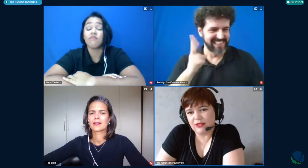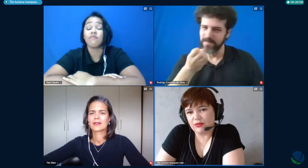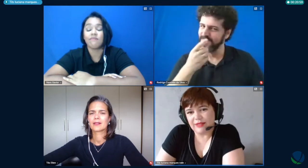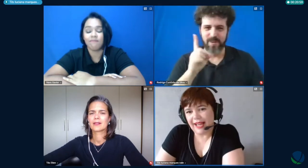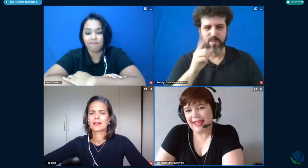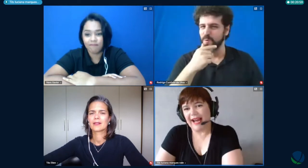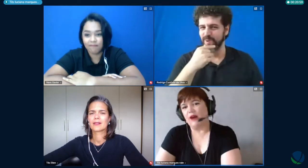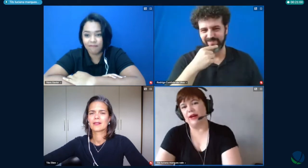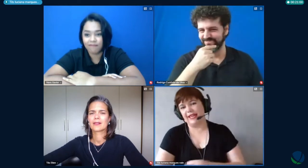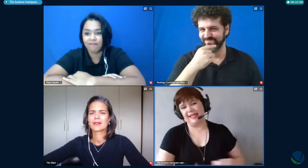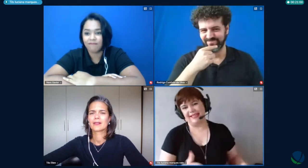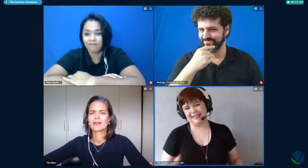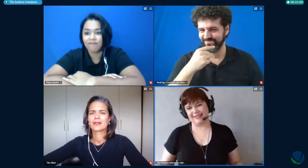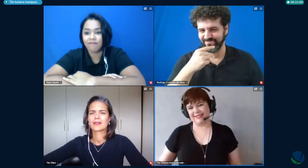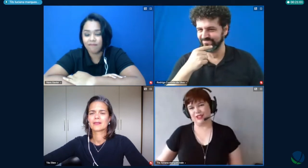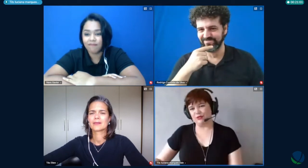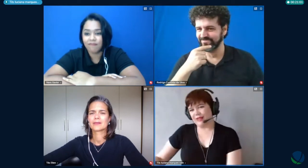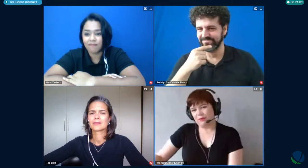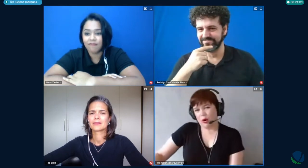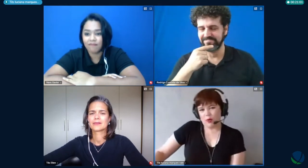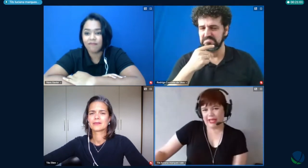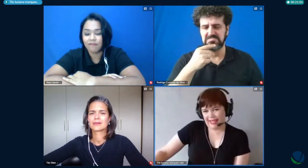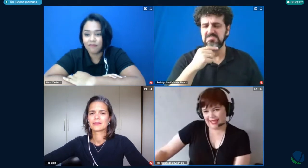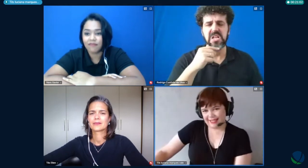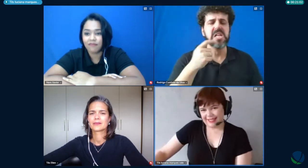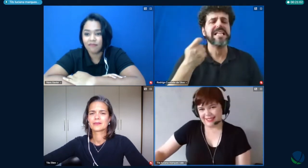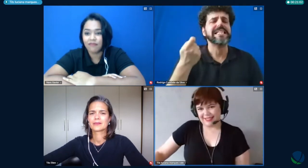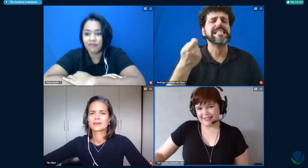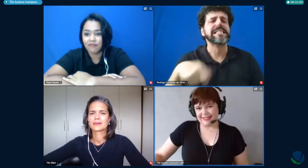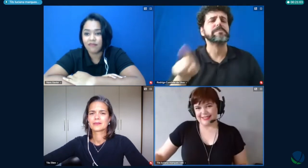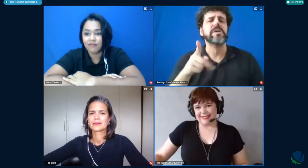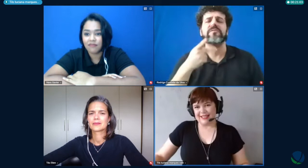Certo? Que não está legal aqui, não está bom aqui.